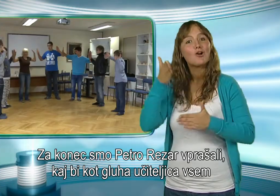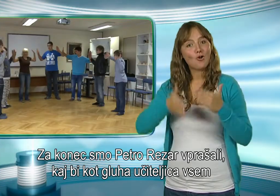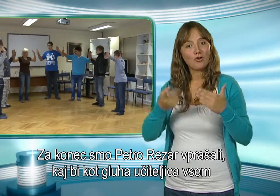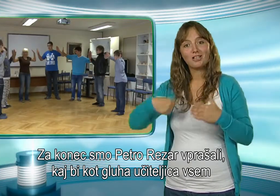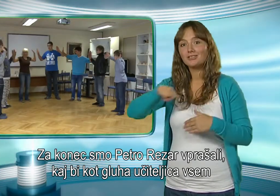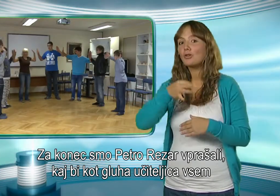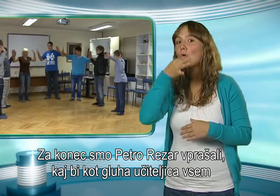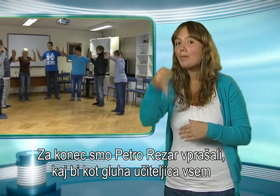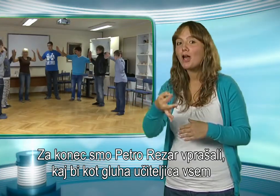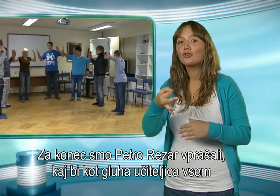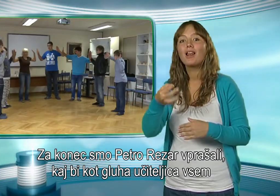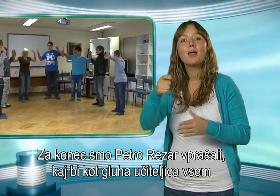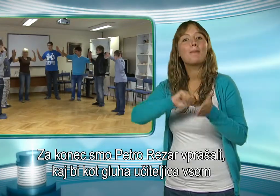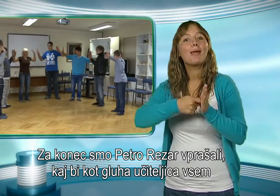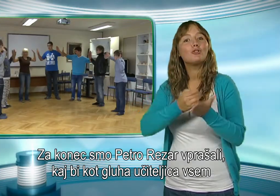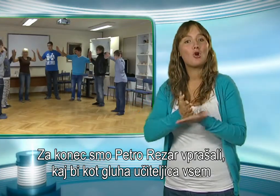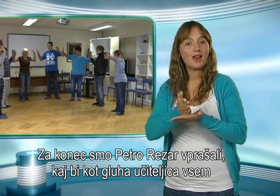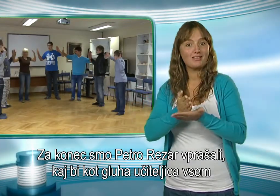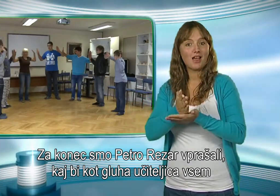Za konec smo Petro Rezar vprašali, kaj bi kot